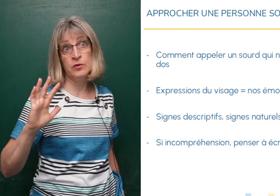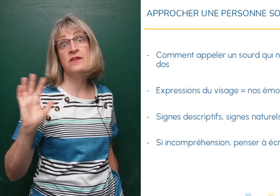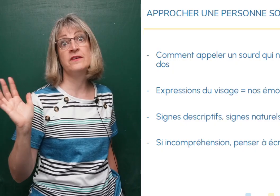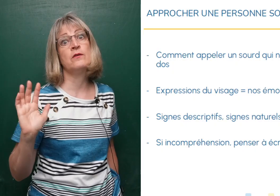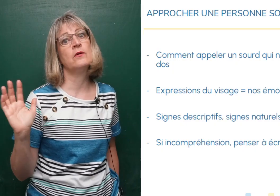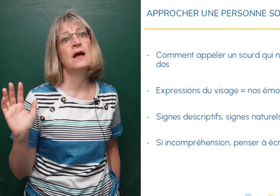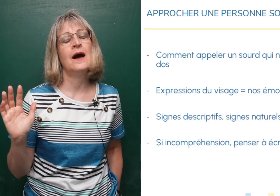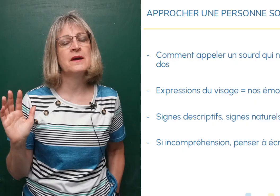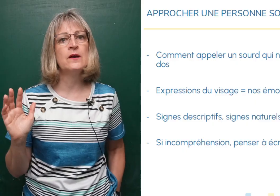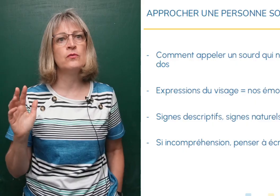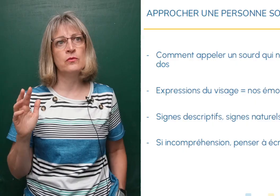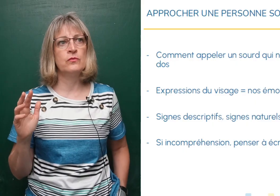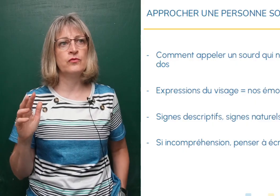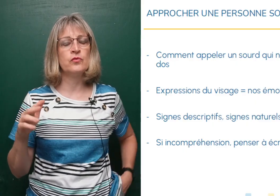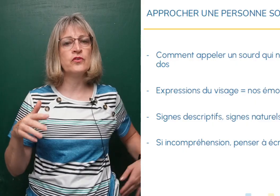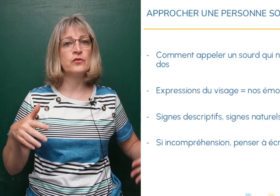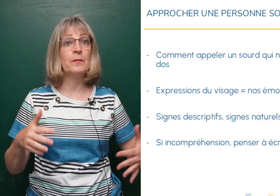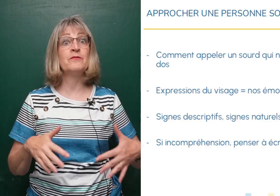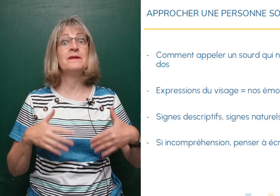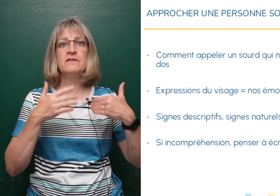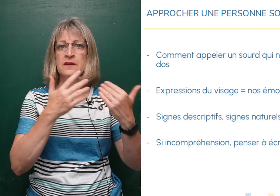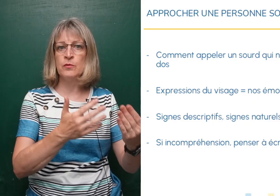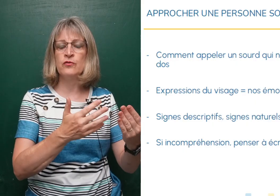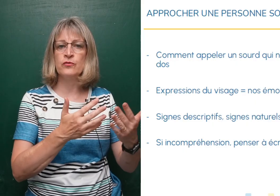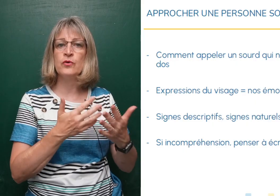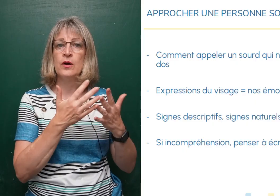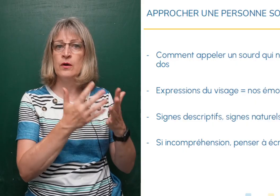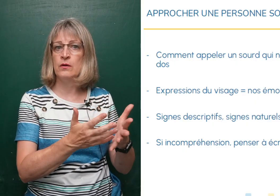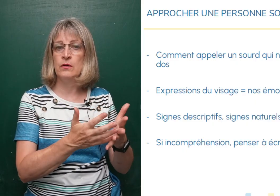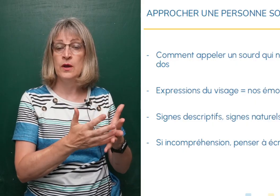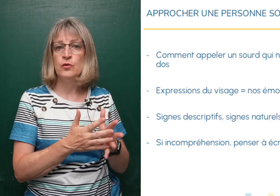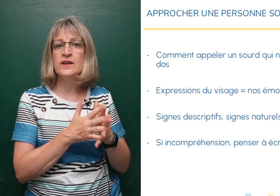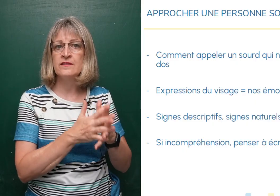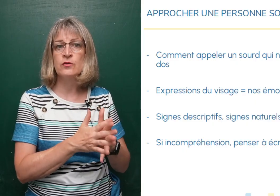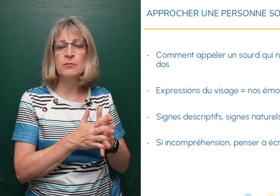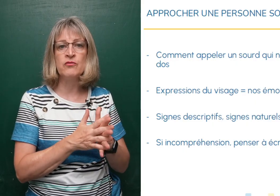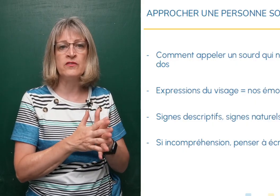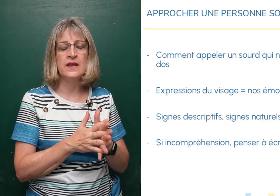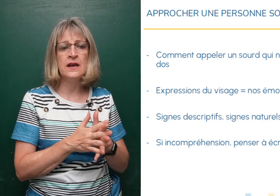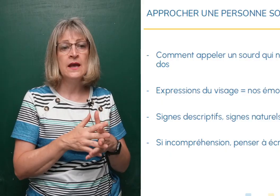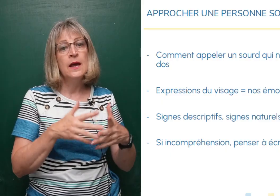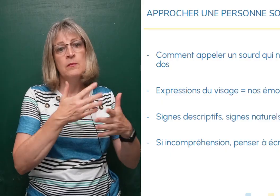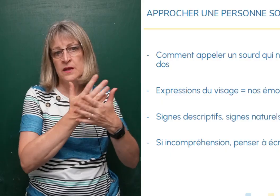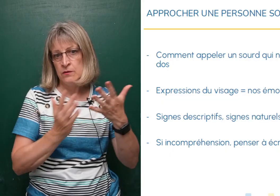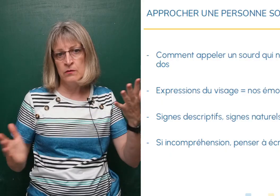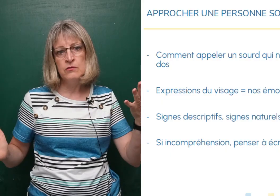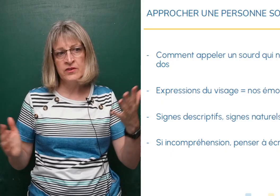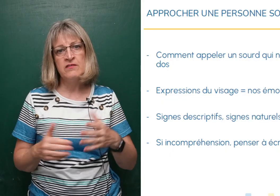métiers. Après, on ne se concentre pas spécifiquement sur une catégorie professionnelle, mais vous avez